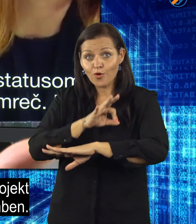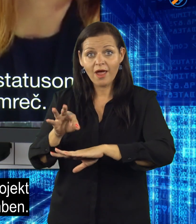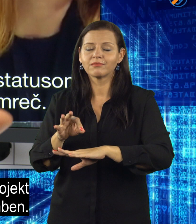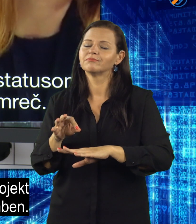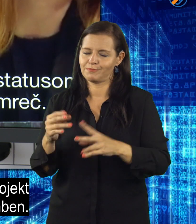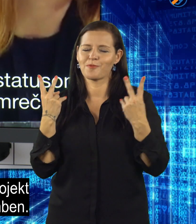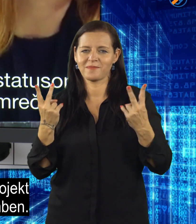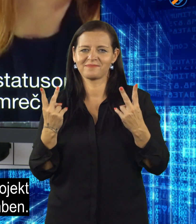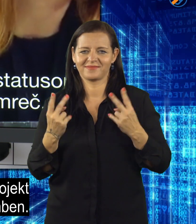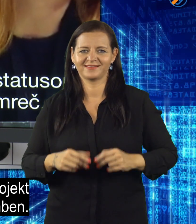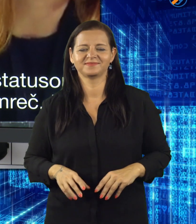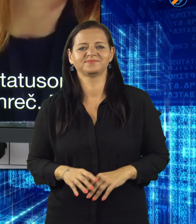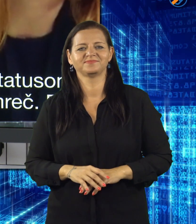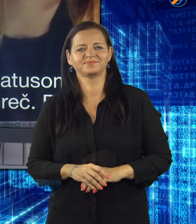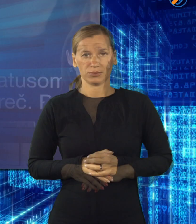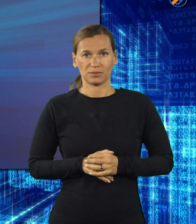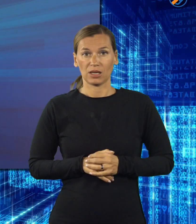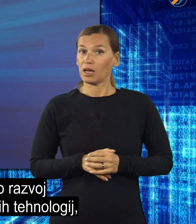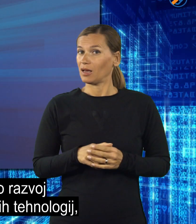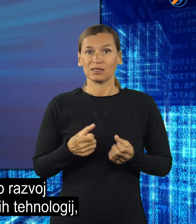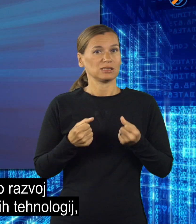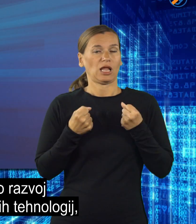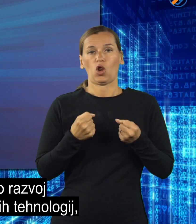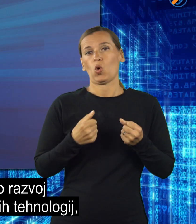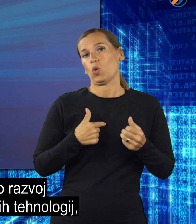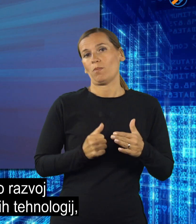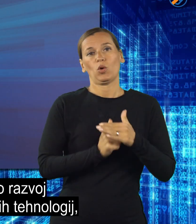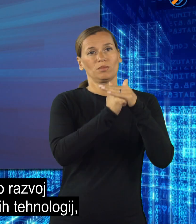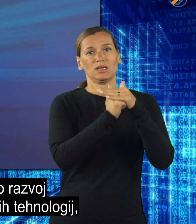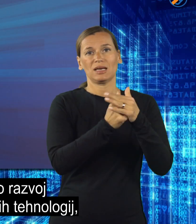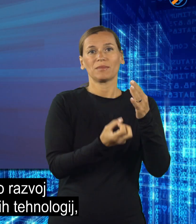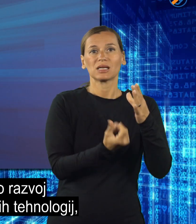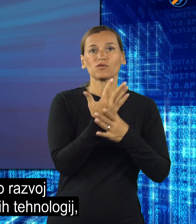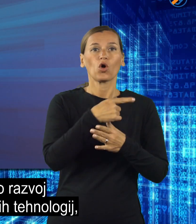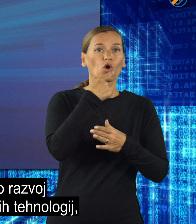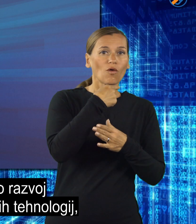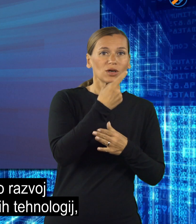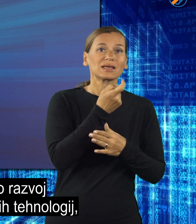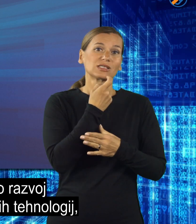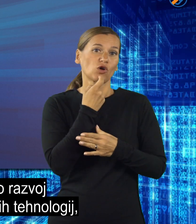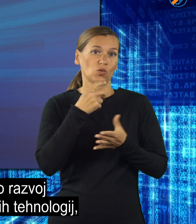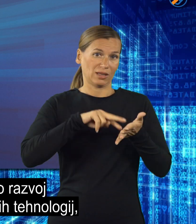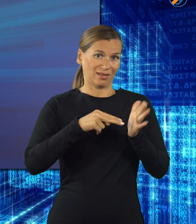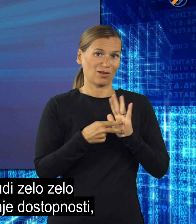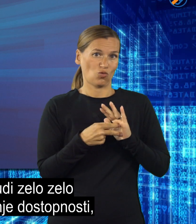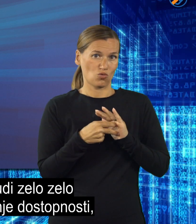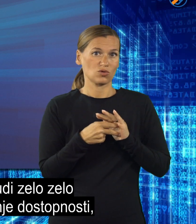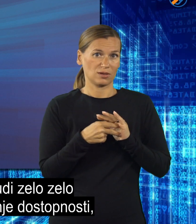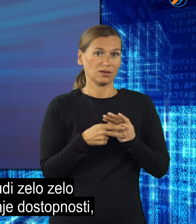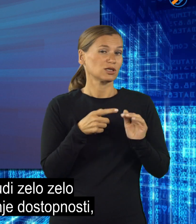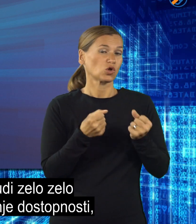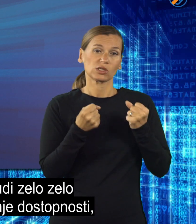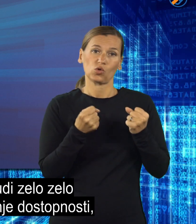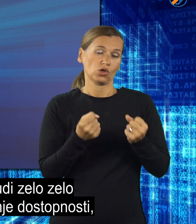Zato je ta projekt tako pomemben. Zelo podpiram razvoj govornih in jezikovnih tehnologij, ki so